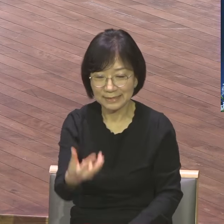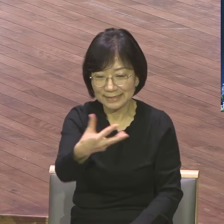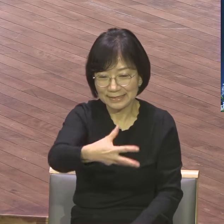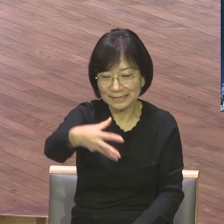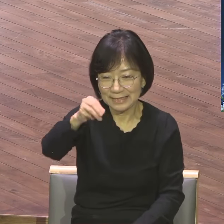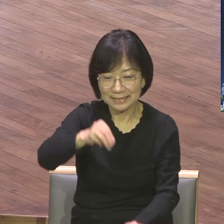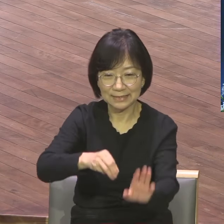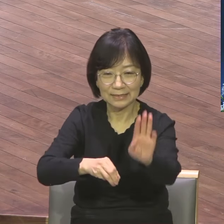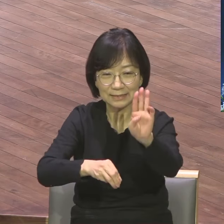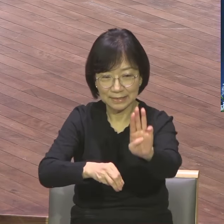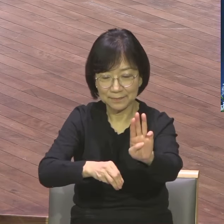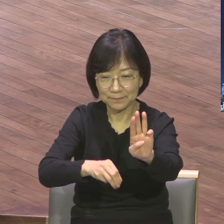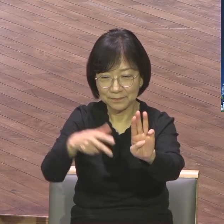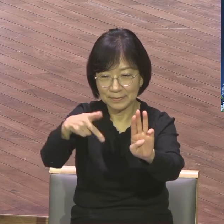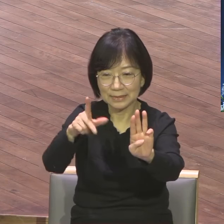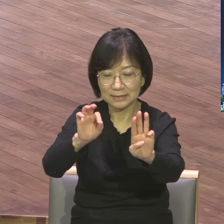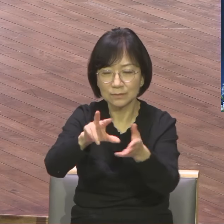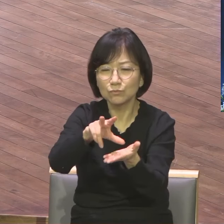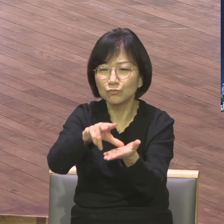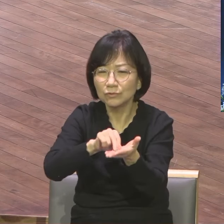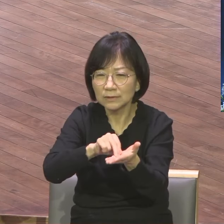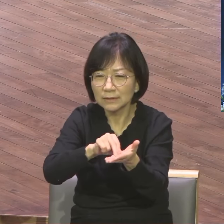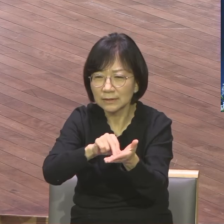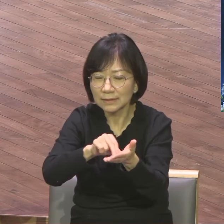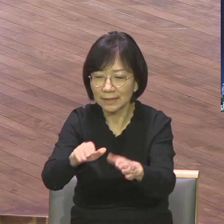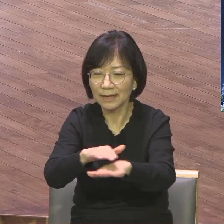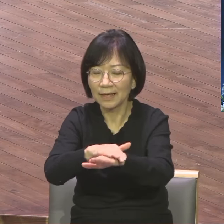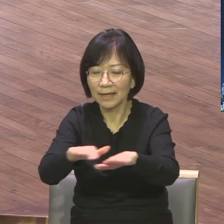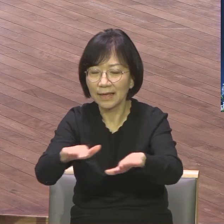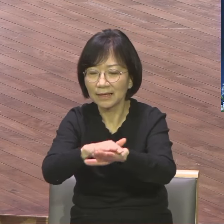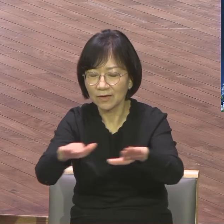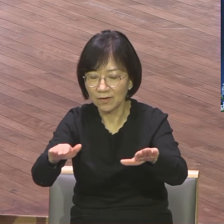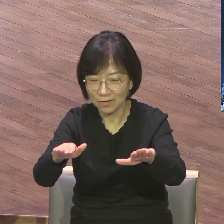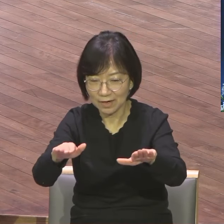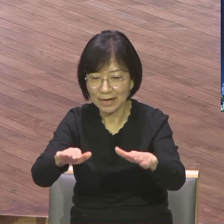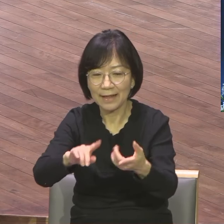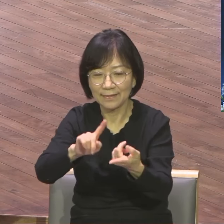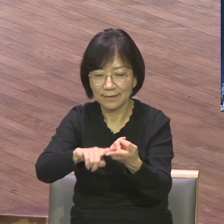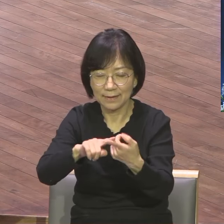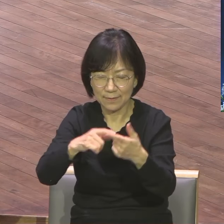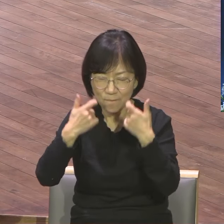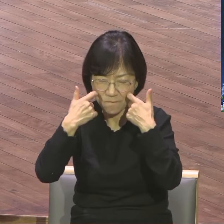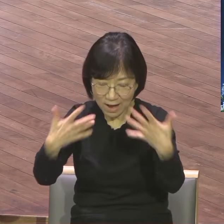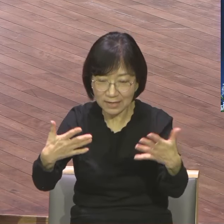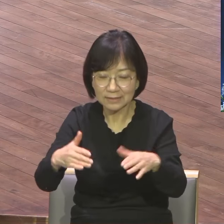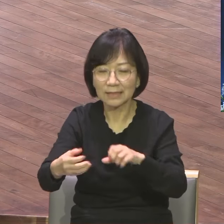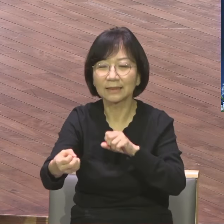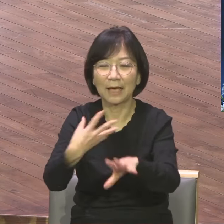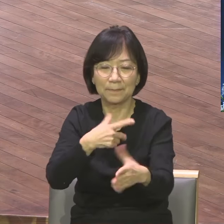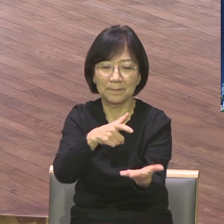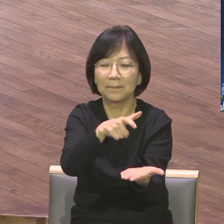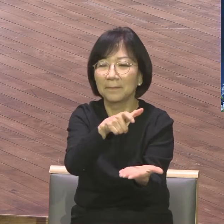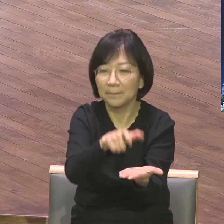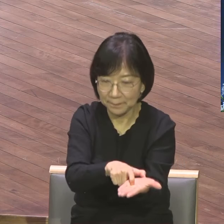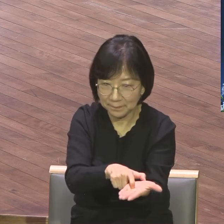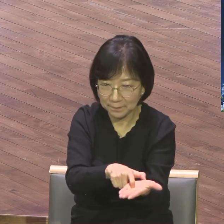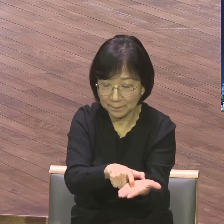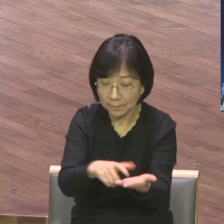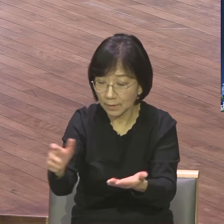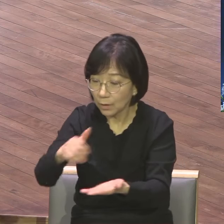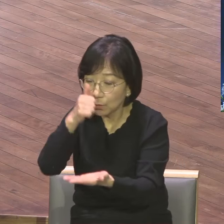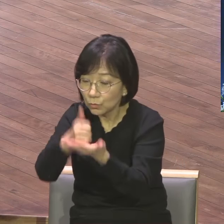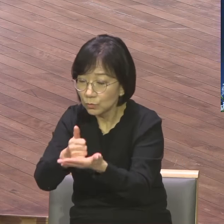문제를 어떻게 해결할 것인가에 대한 정확한 해답을 주고 있습니다. 어떻게 하면 죄